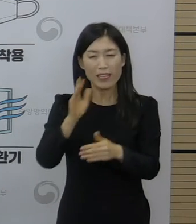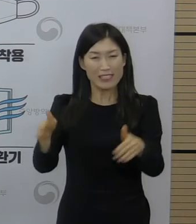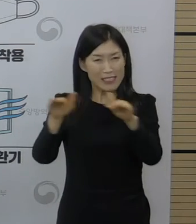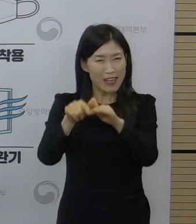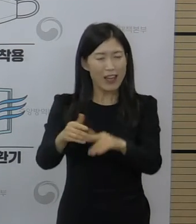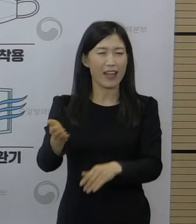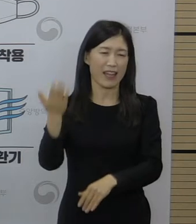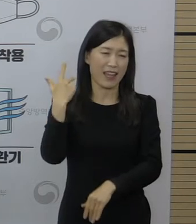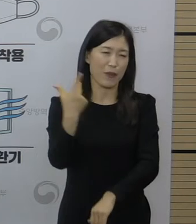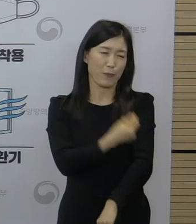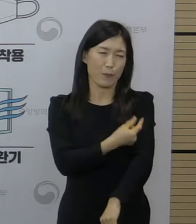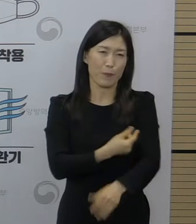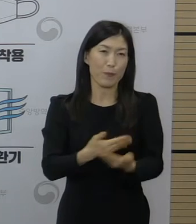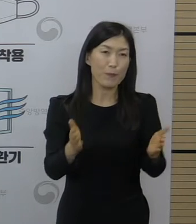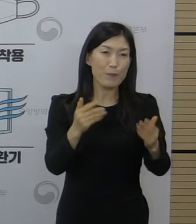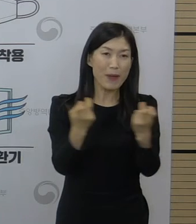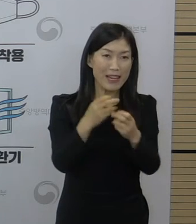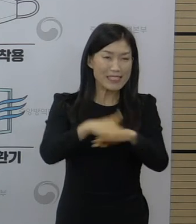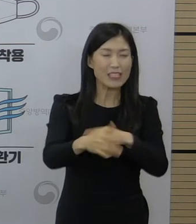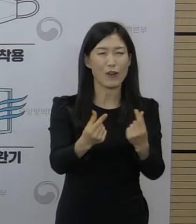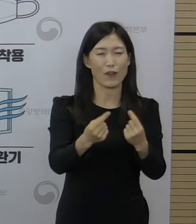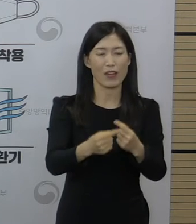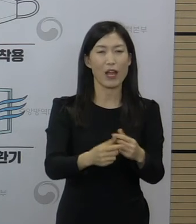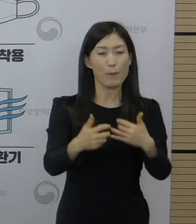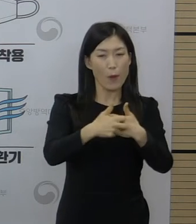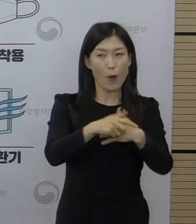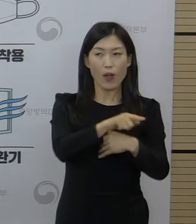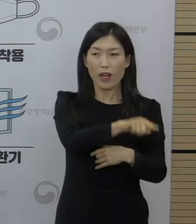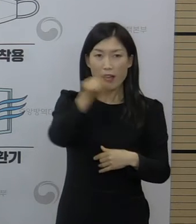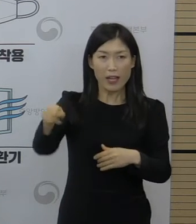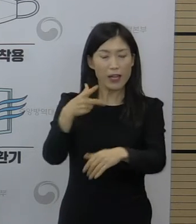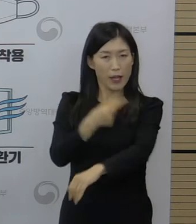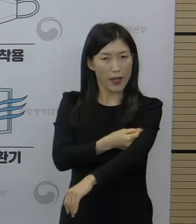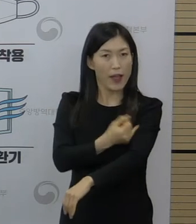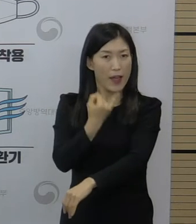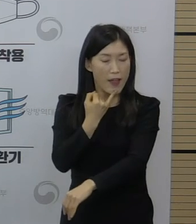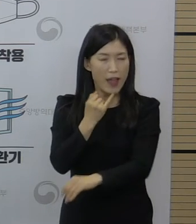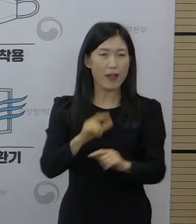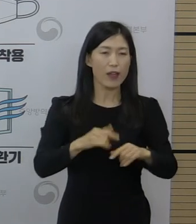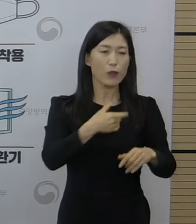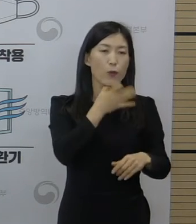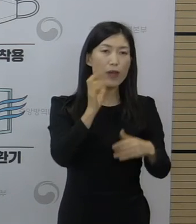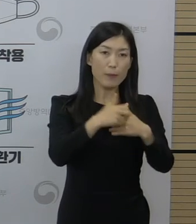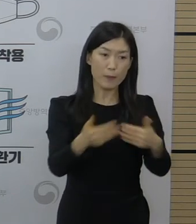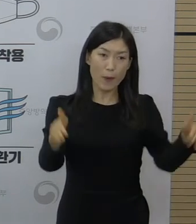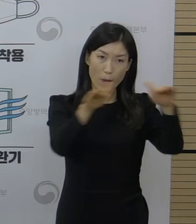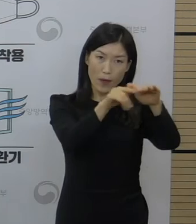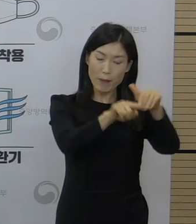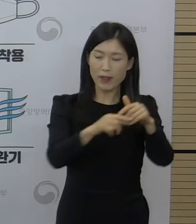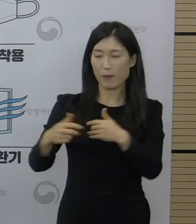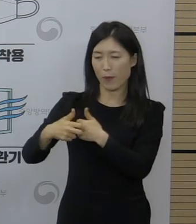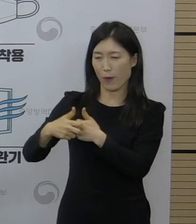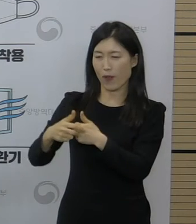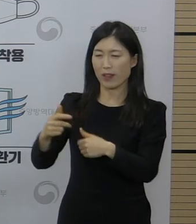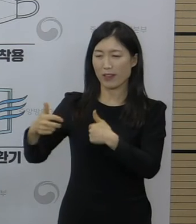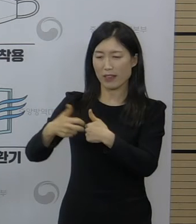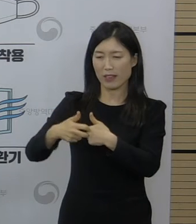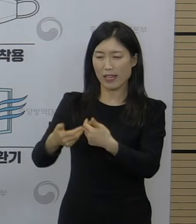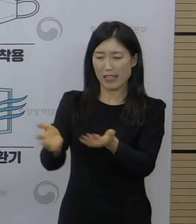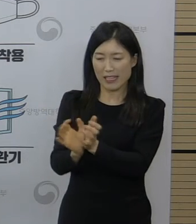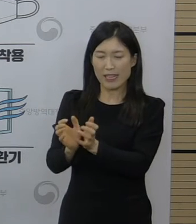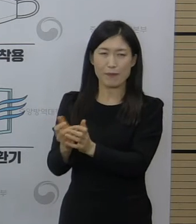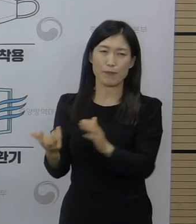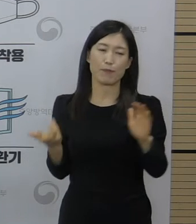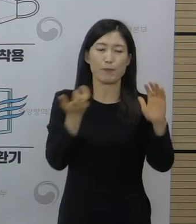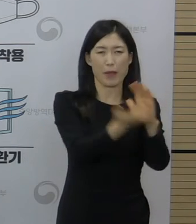시행해왔던 방식과 같이 병원은 자체 접종, 요양시설은 보건소의 방문 접종팀이나 시설의 계약